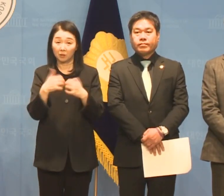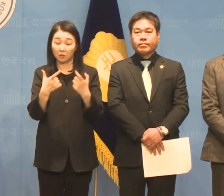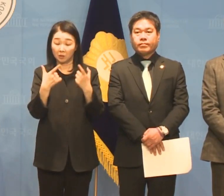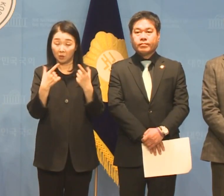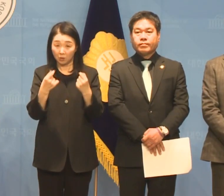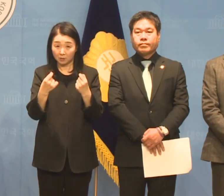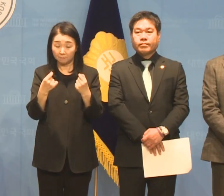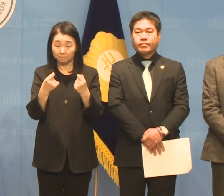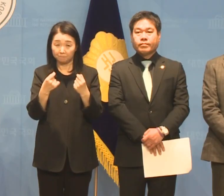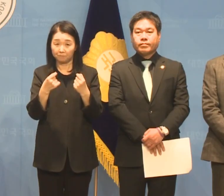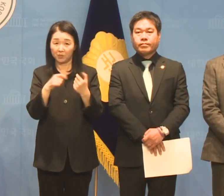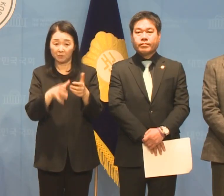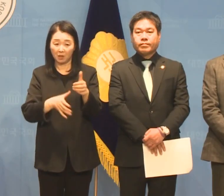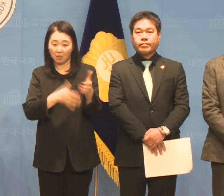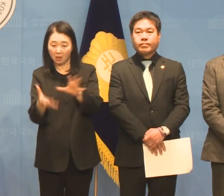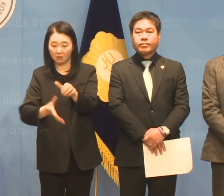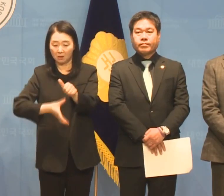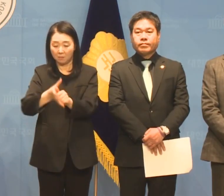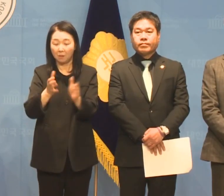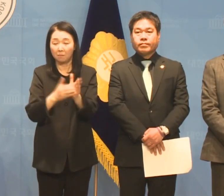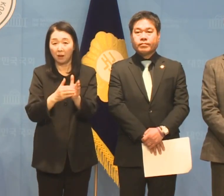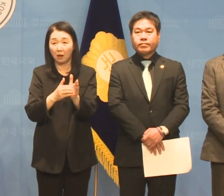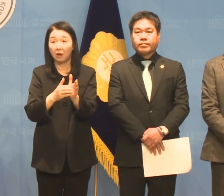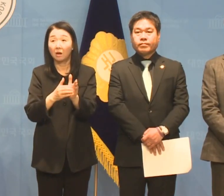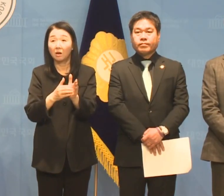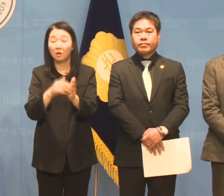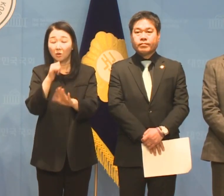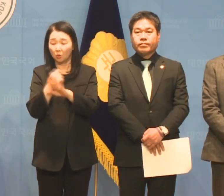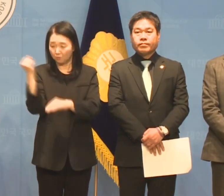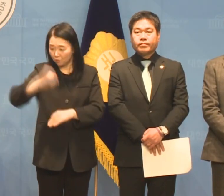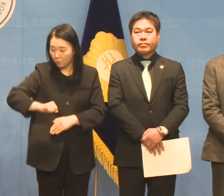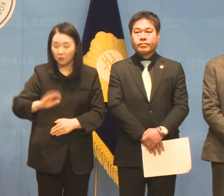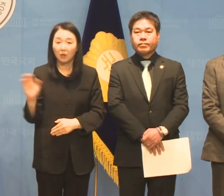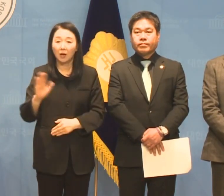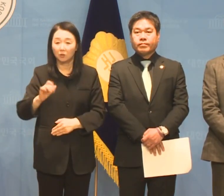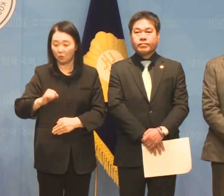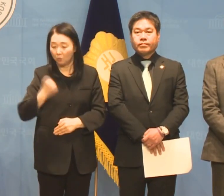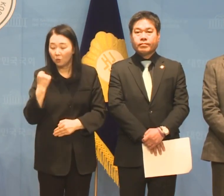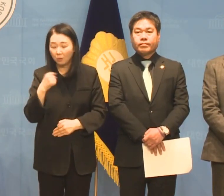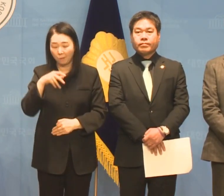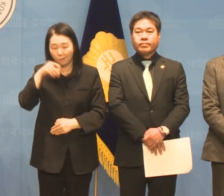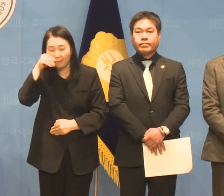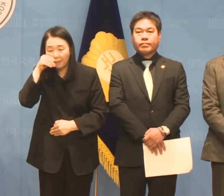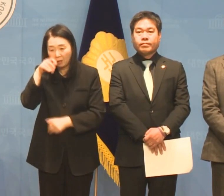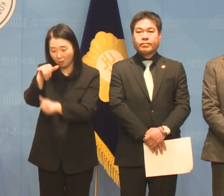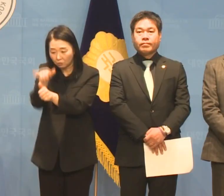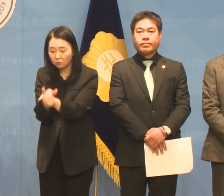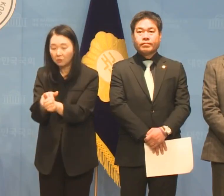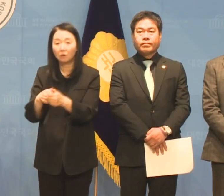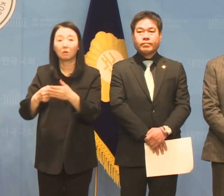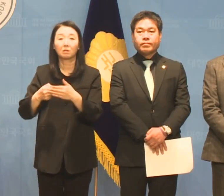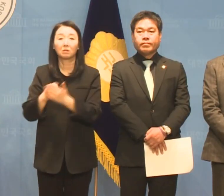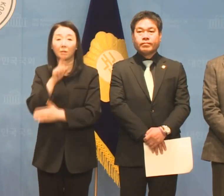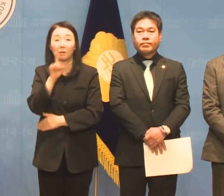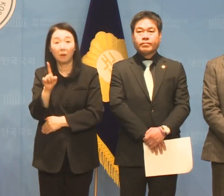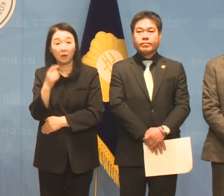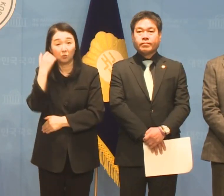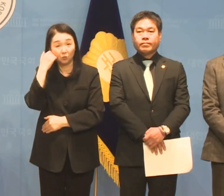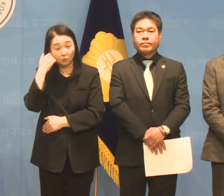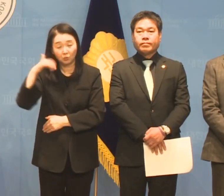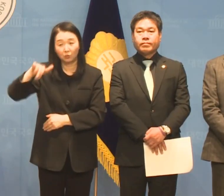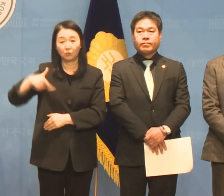집단 학살은 끔찍한 그런 일은 불복종 때문이 아니라 복종 때문에 일어났다라고 게벨스가 이야기를